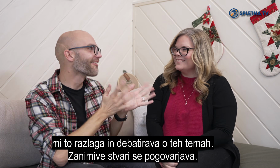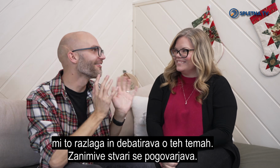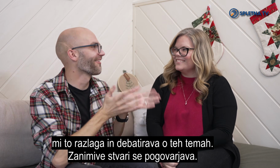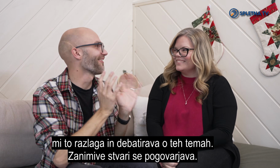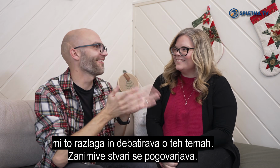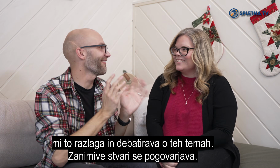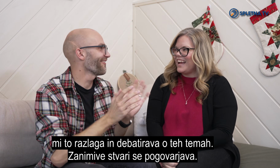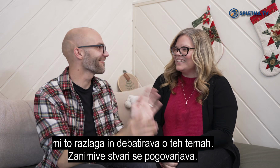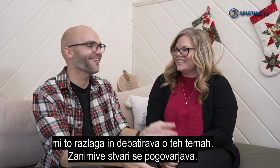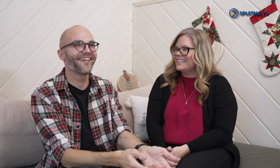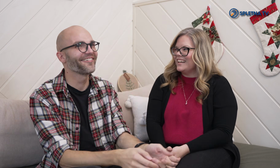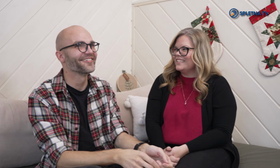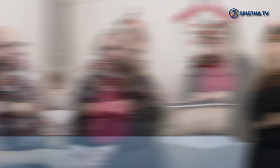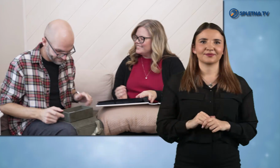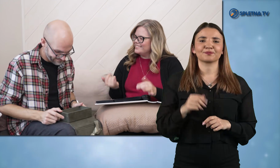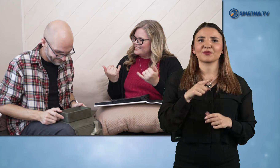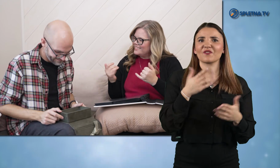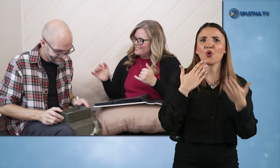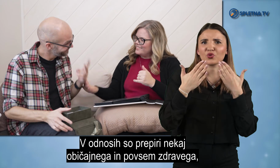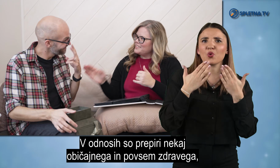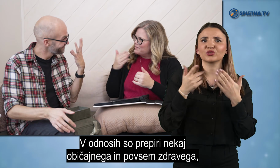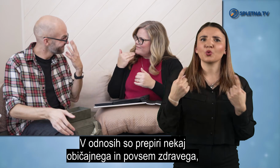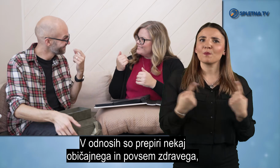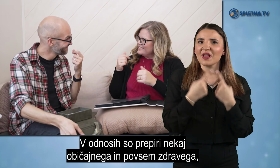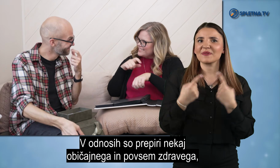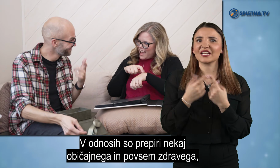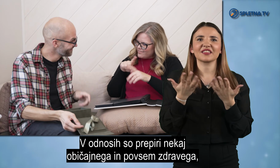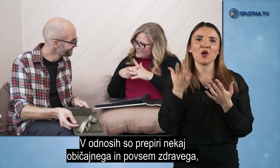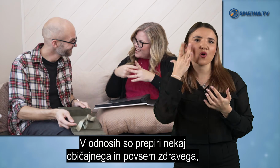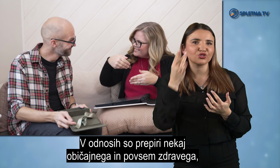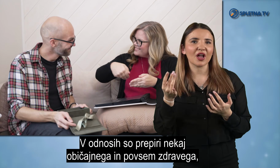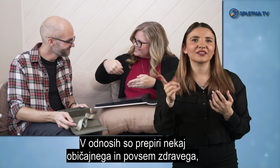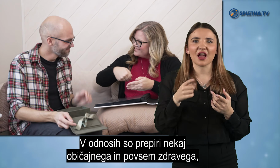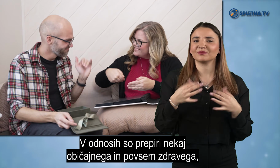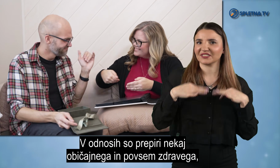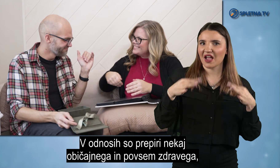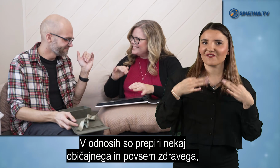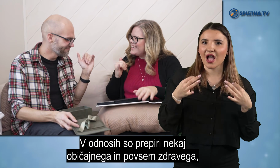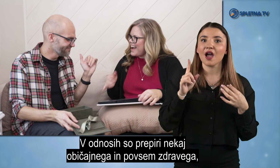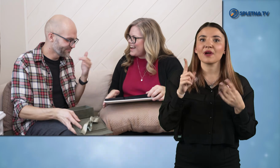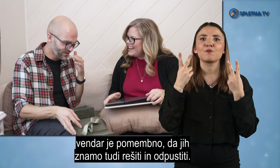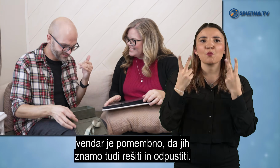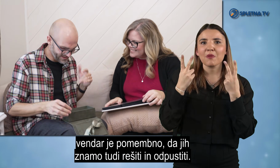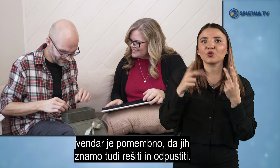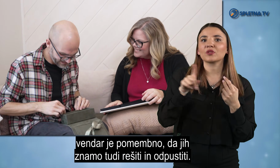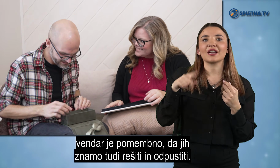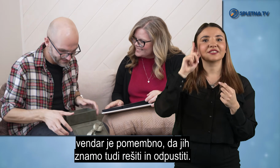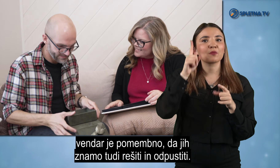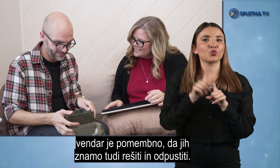Zanimive stvari se pogovarjava. V odnosih so prepiri nekaj običajnega in povsem zdravega, vendar je pomembno, da jih znamo